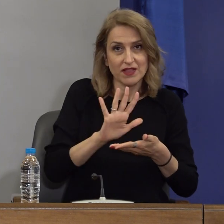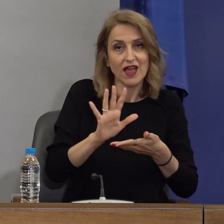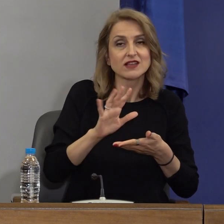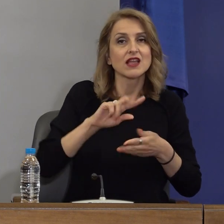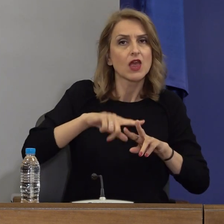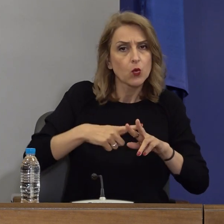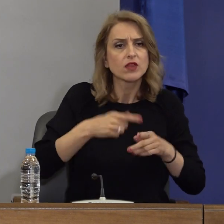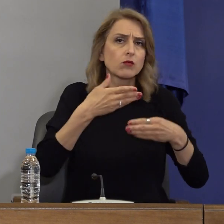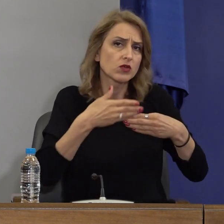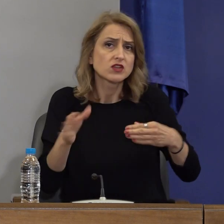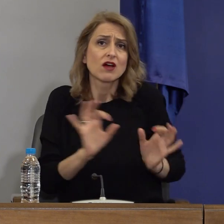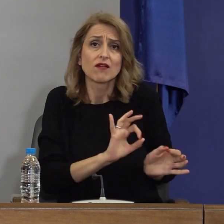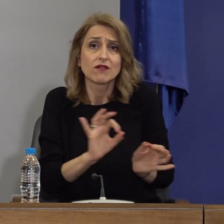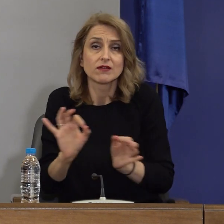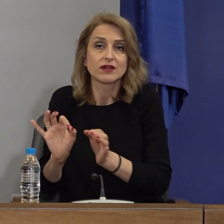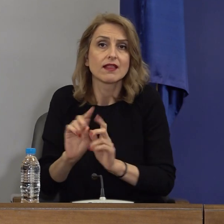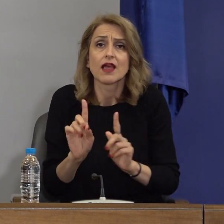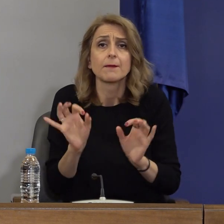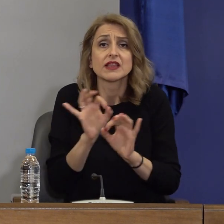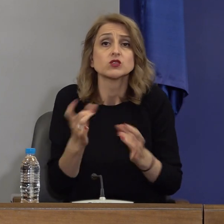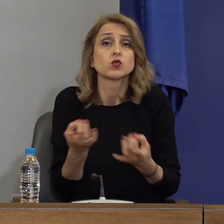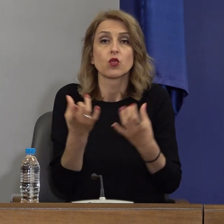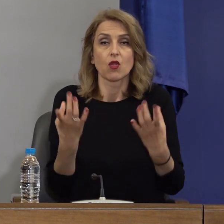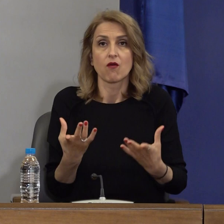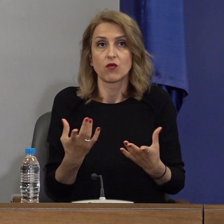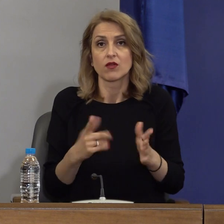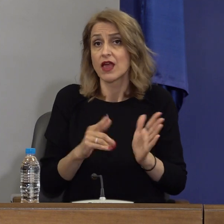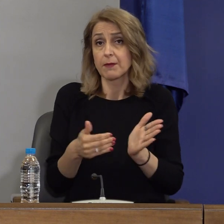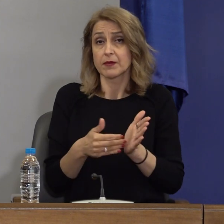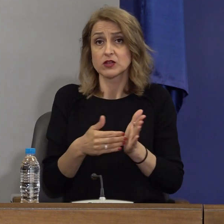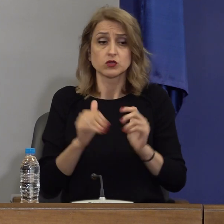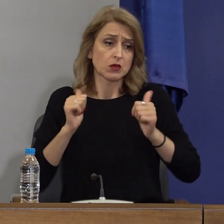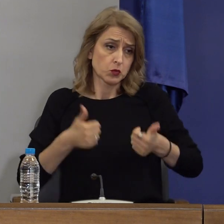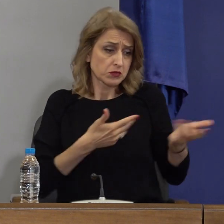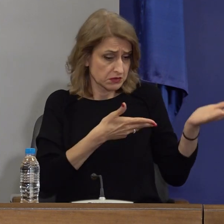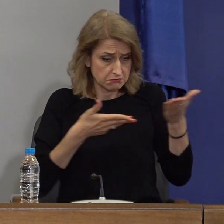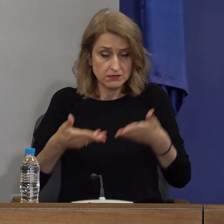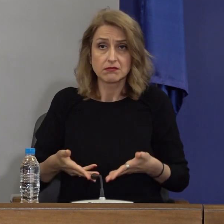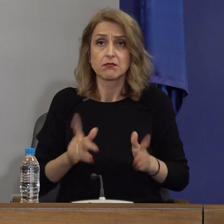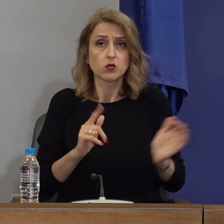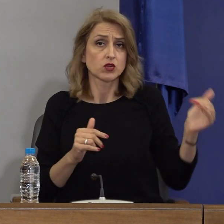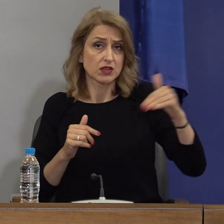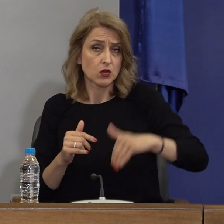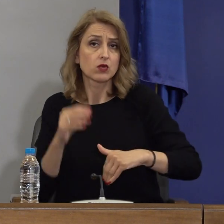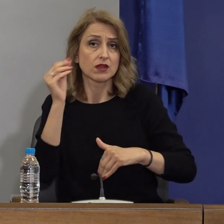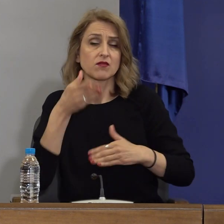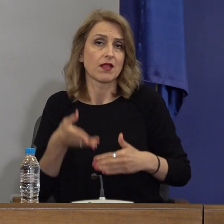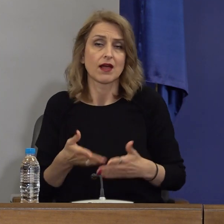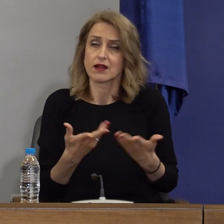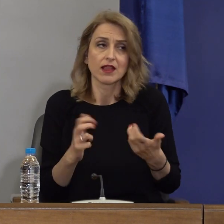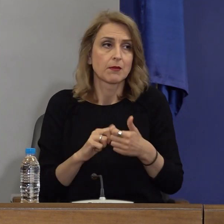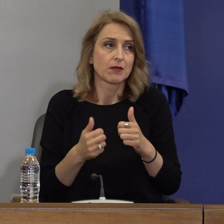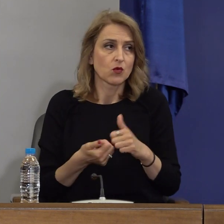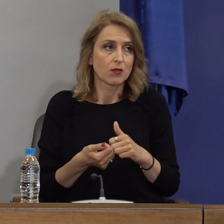нищо ново смущаващо, което да накара чуждестранните туристи да не пожелаят нашата родина като туристическа дестинация.